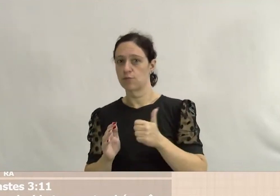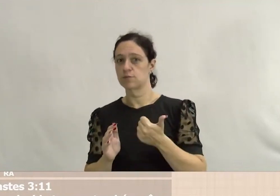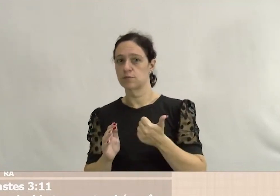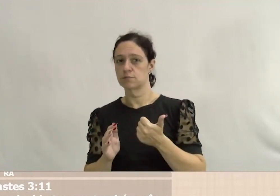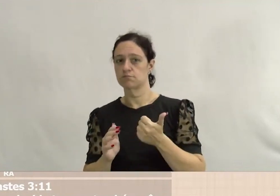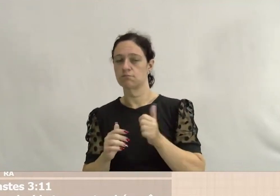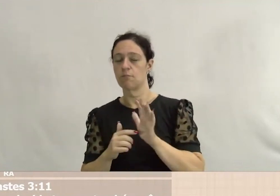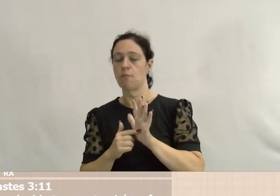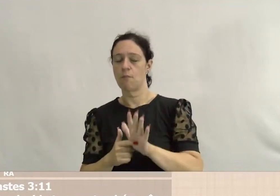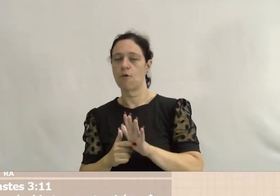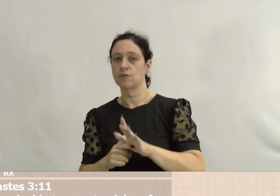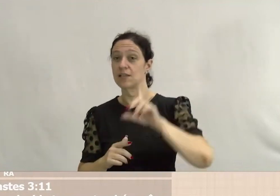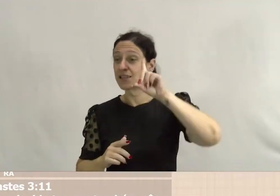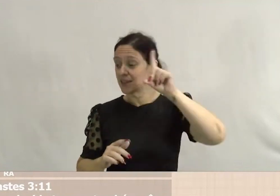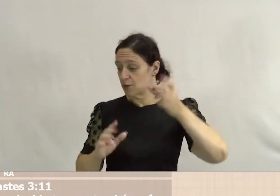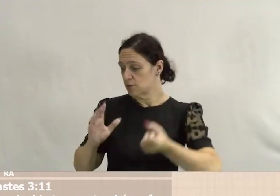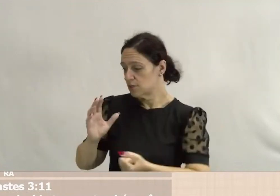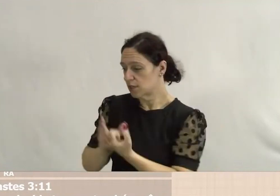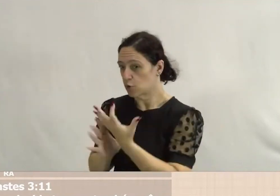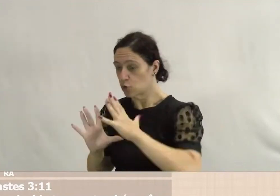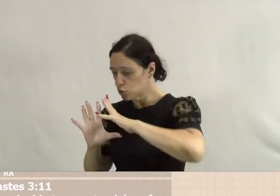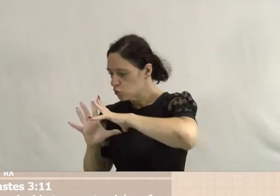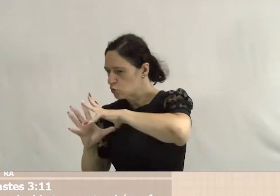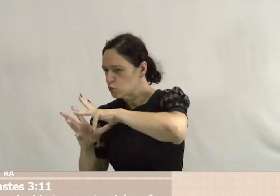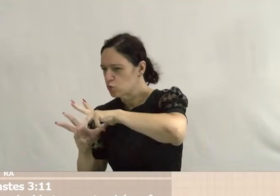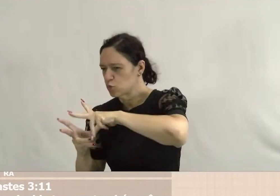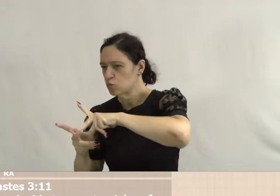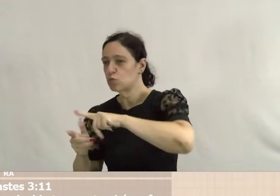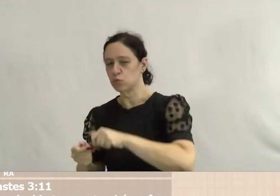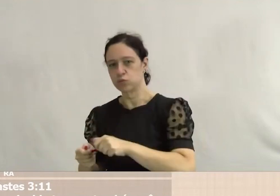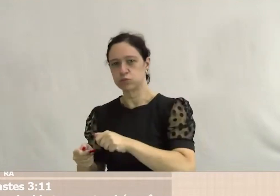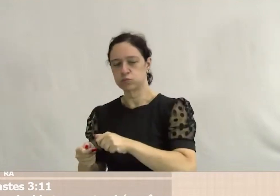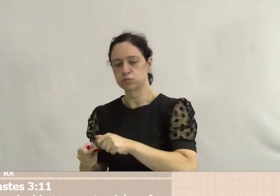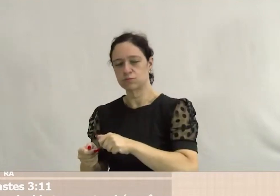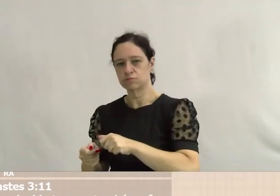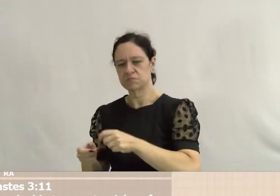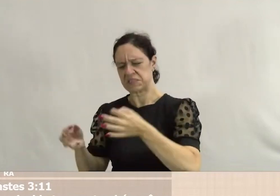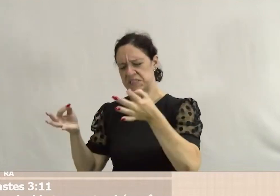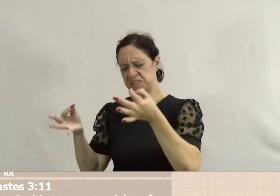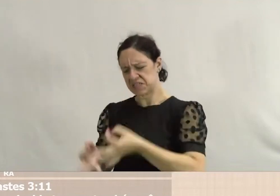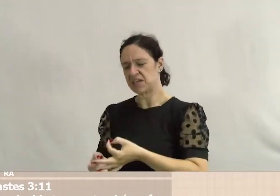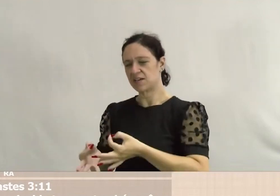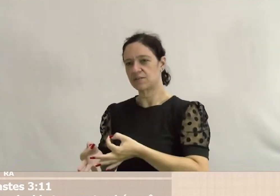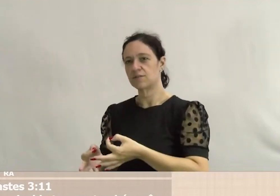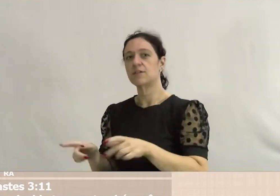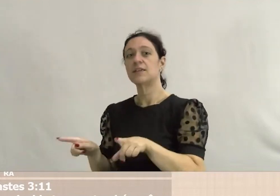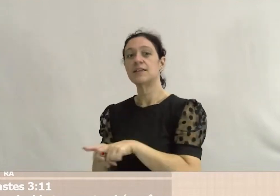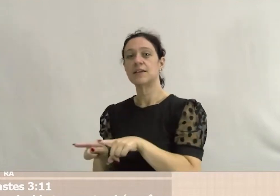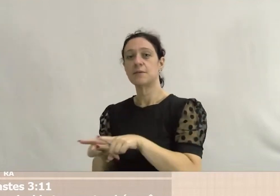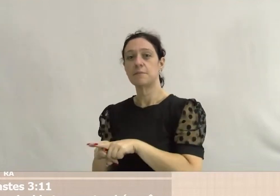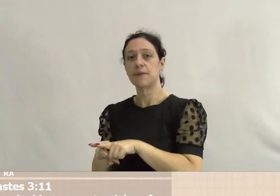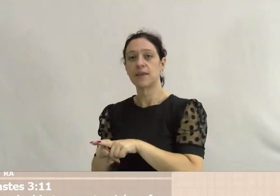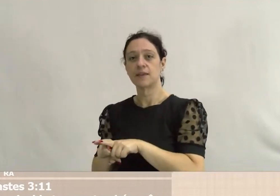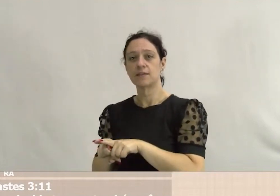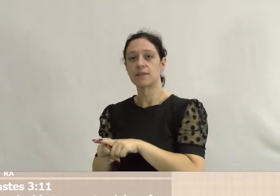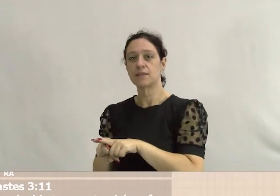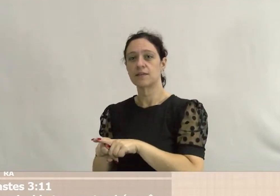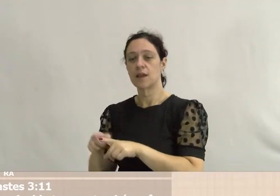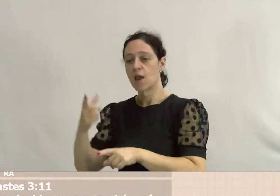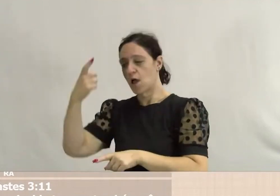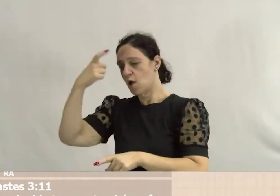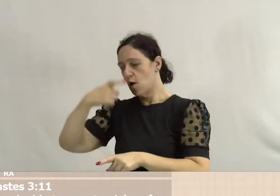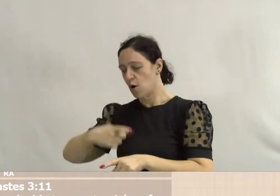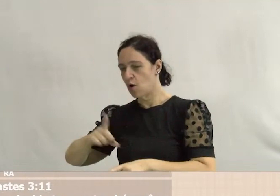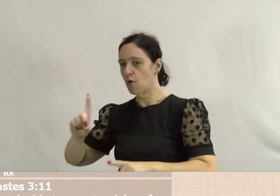Deus formoso no seu devido tempo. Também pôs a eternidade